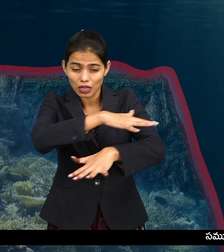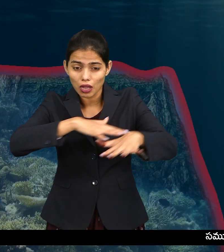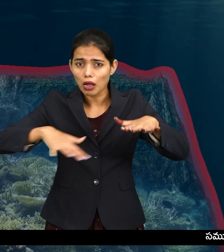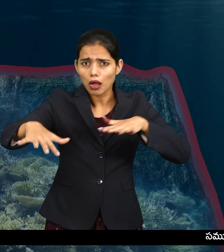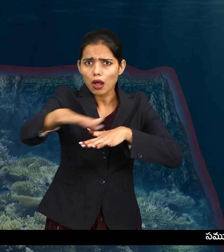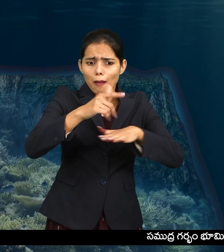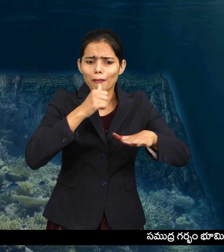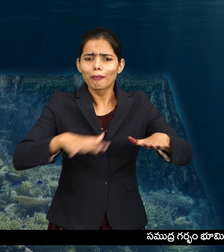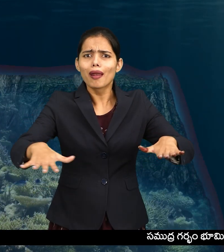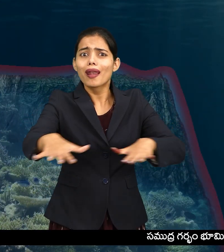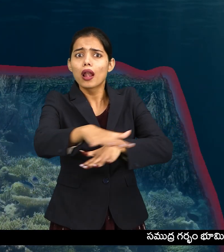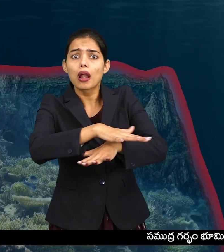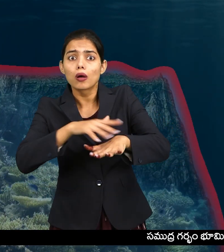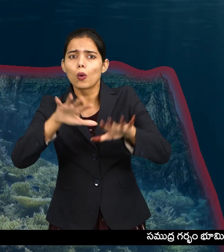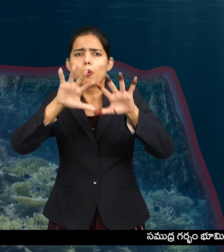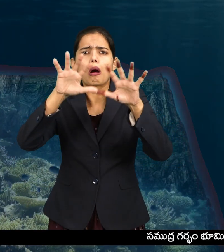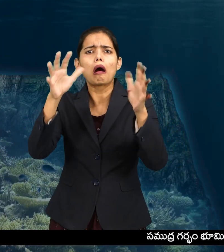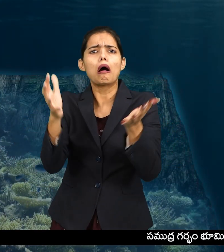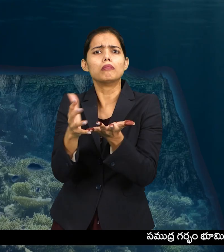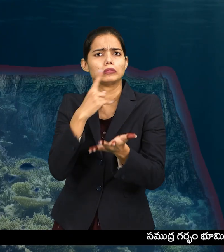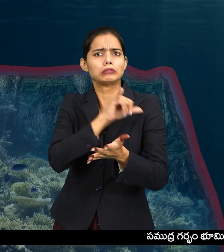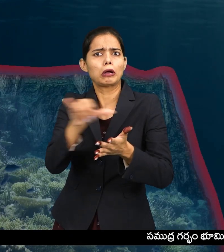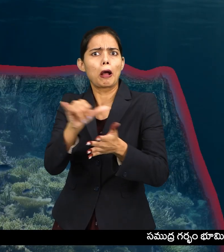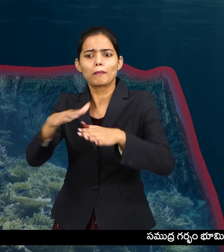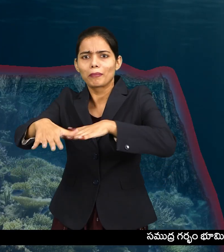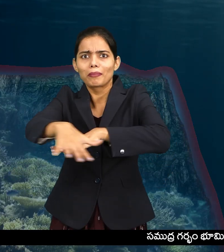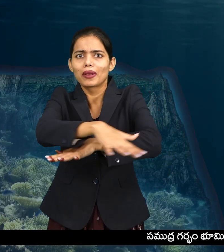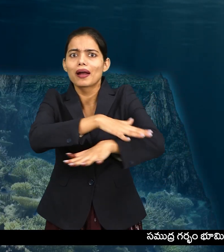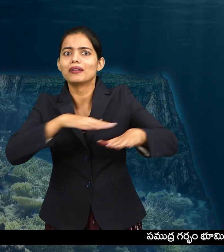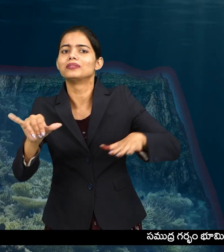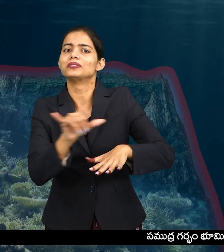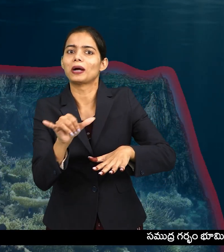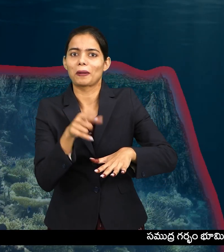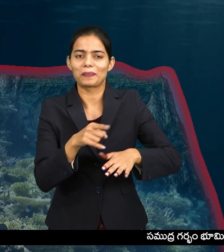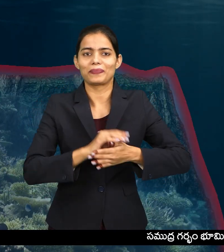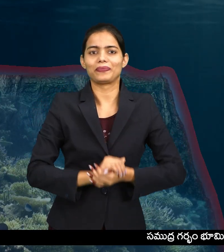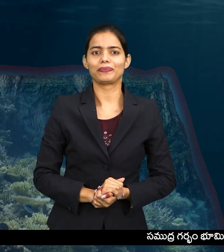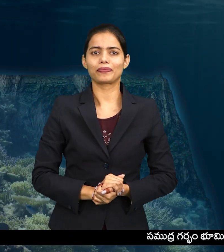సముద్రపు ఉపశమనం. సముద్ర గర్భం భూమి ఉపరితలాన్ని పోలి ఉంటుంది.